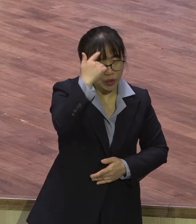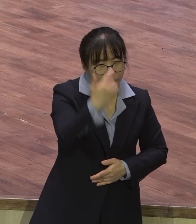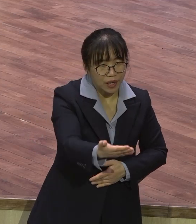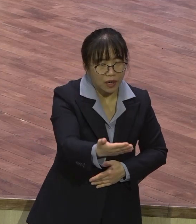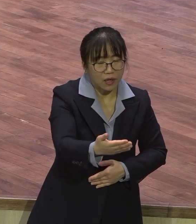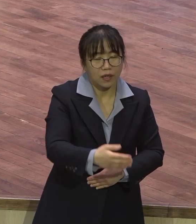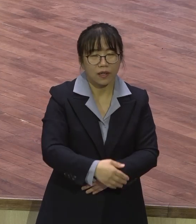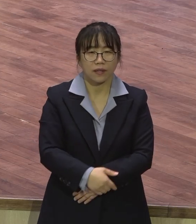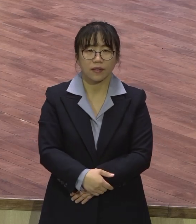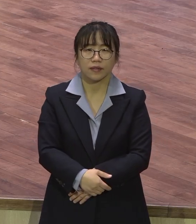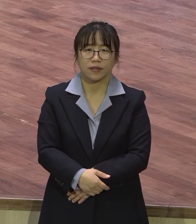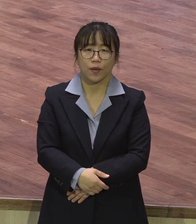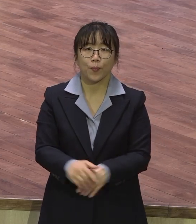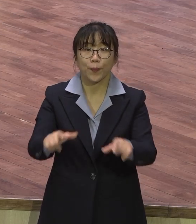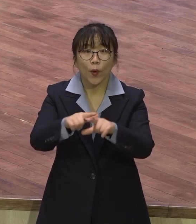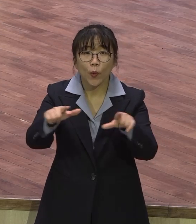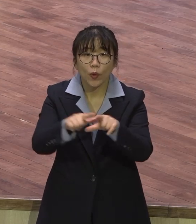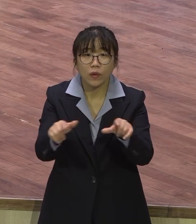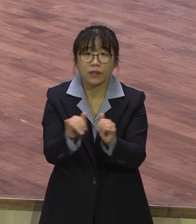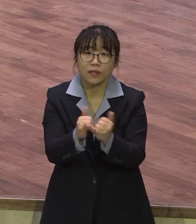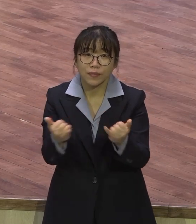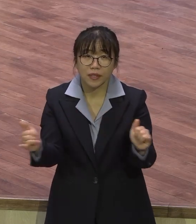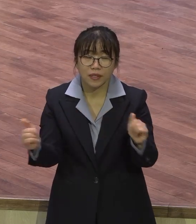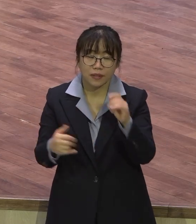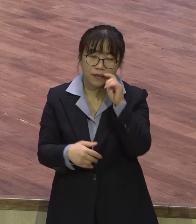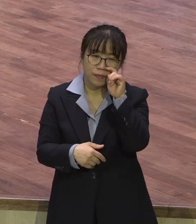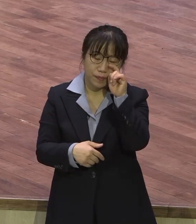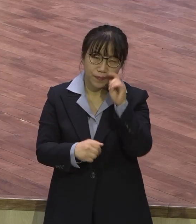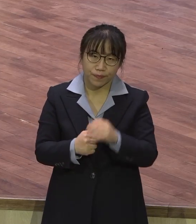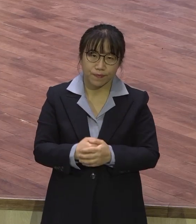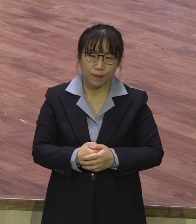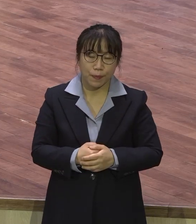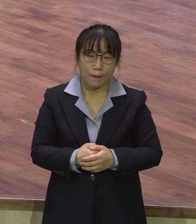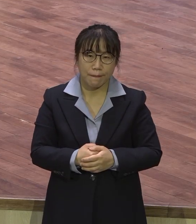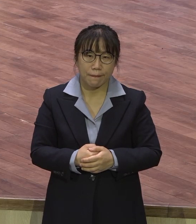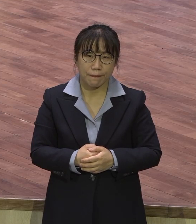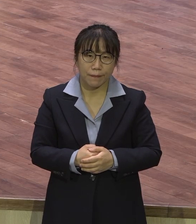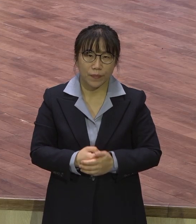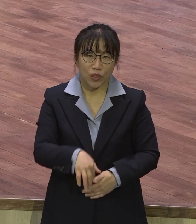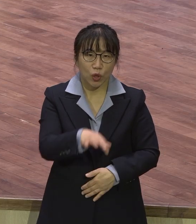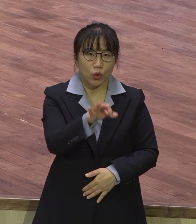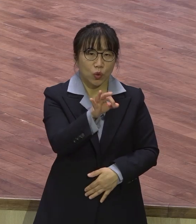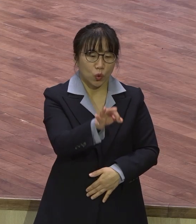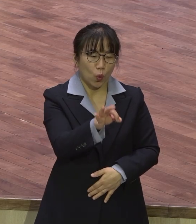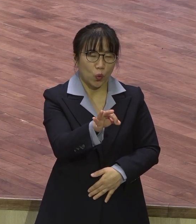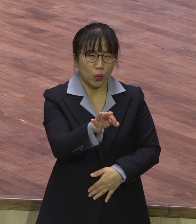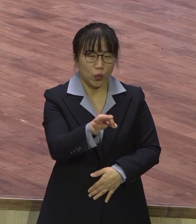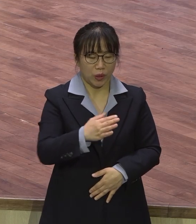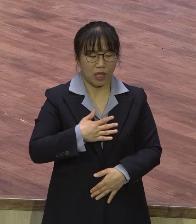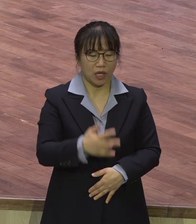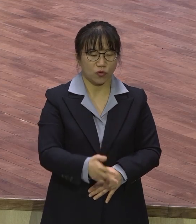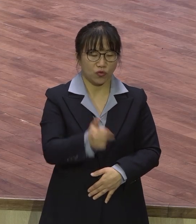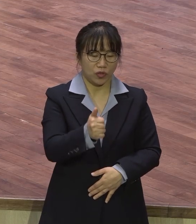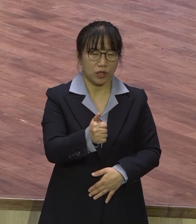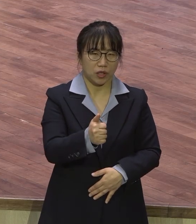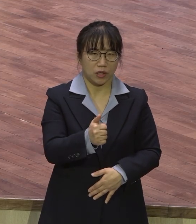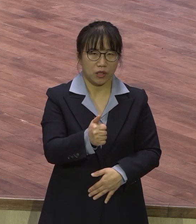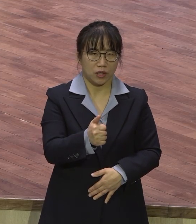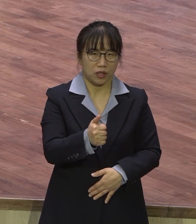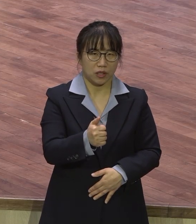대부분의 사람들이 물질이 주인이 된 삶을 살고 있어요